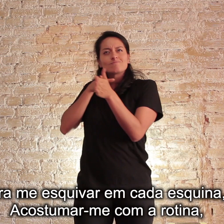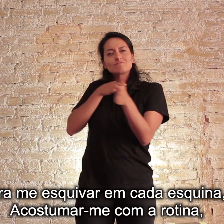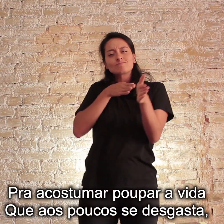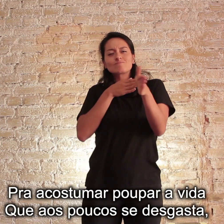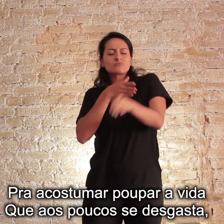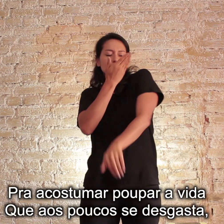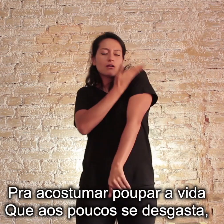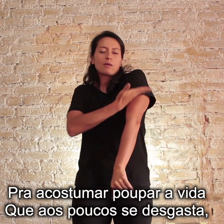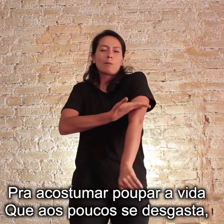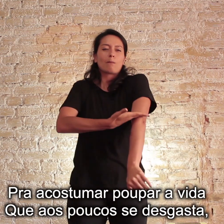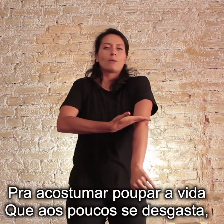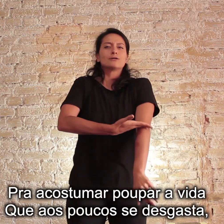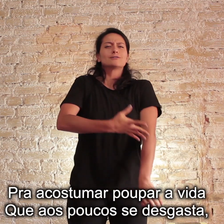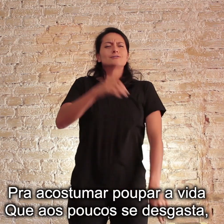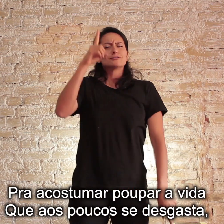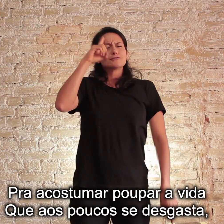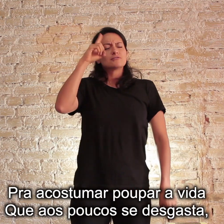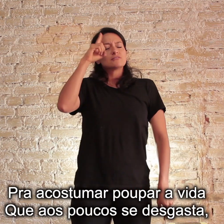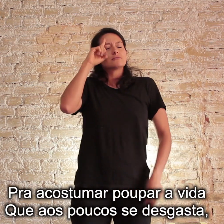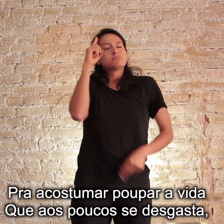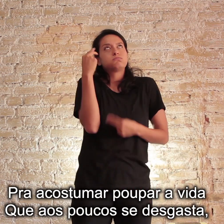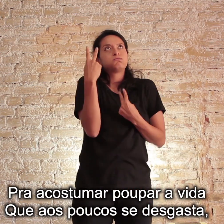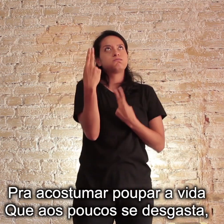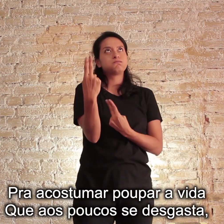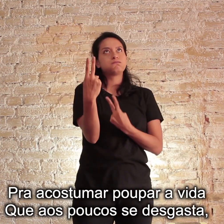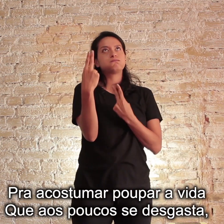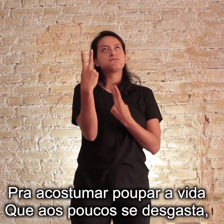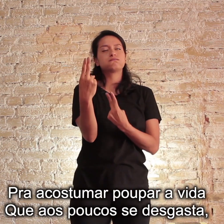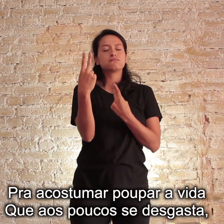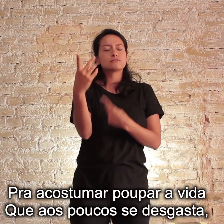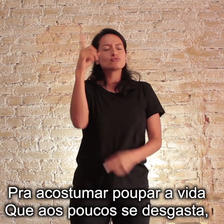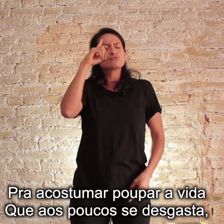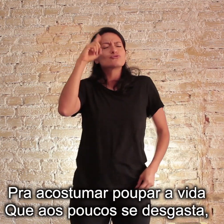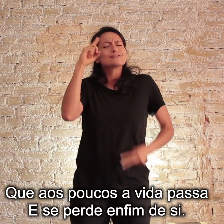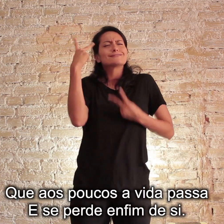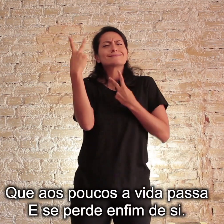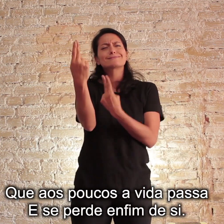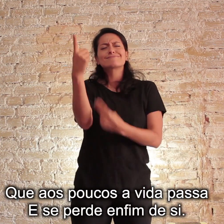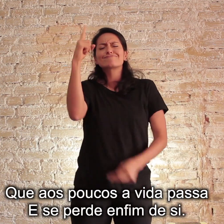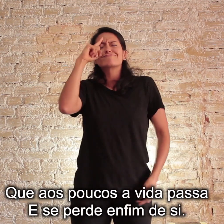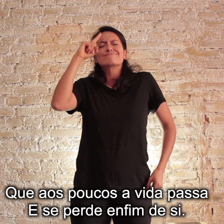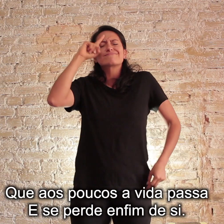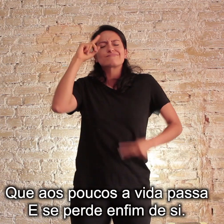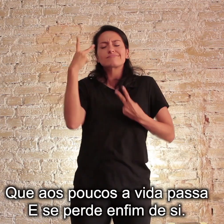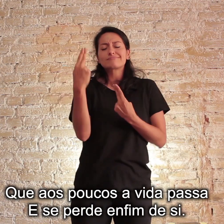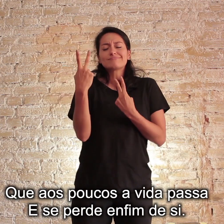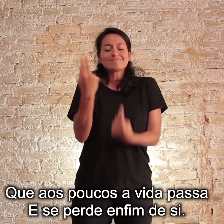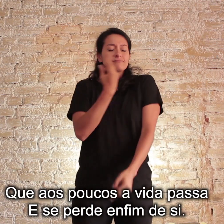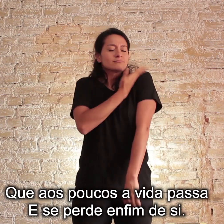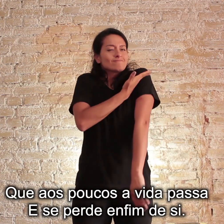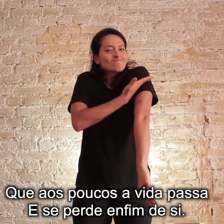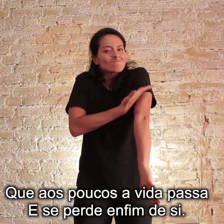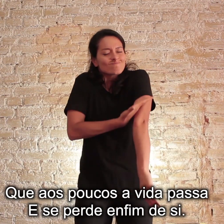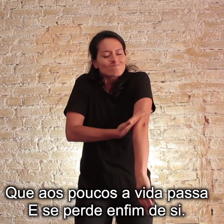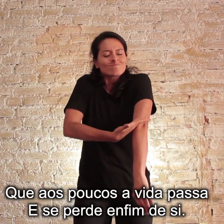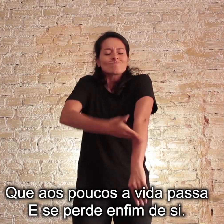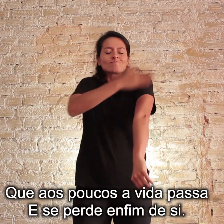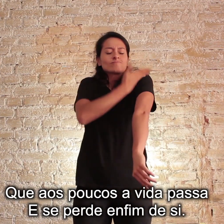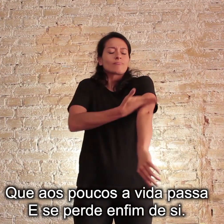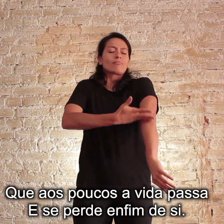rotina, acostumar poupar a vida, que aos poucos se desgasta, e aos poucos a vida passa e se perde em fim de si.